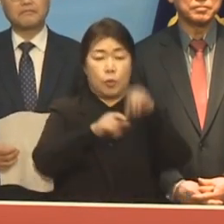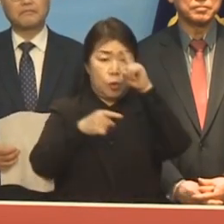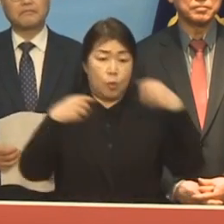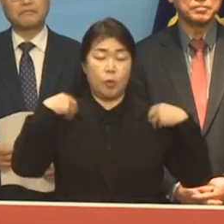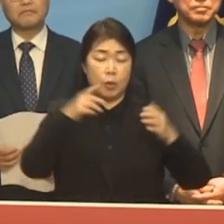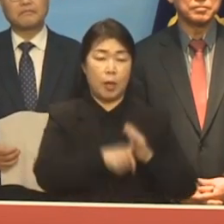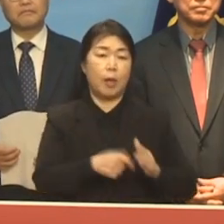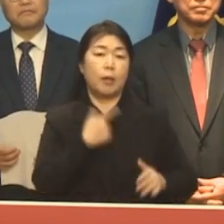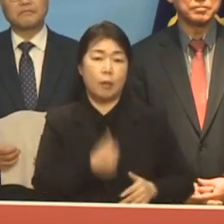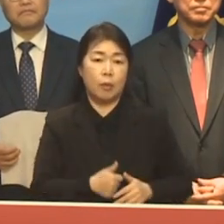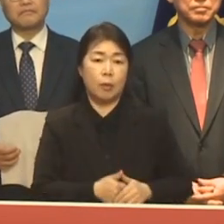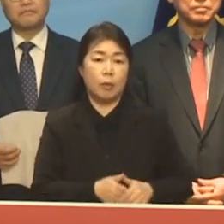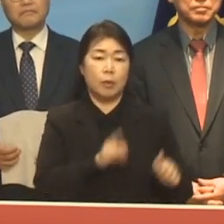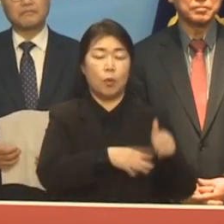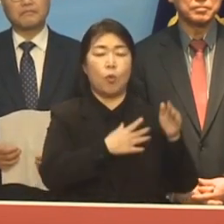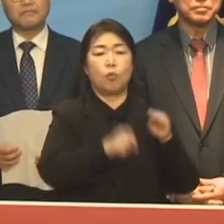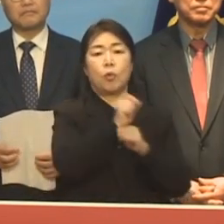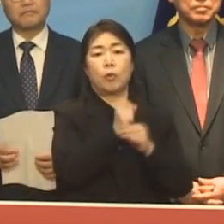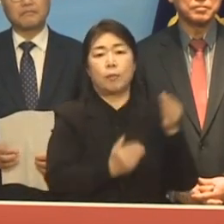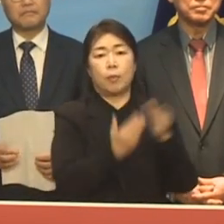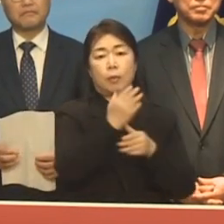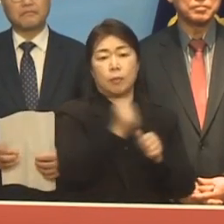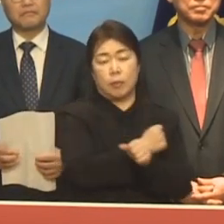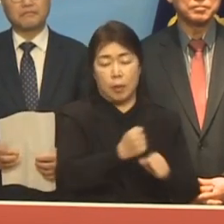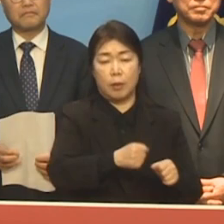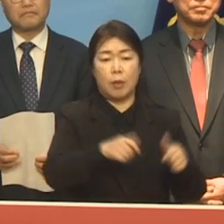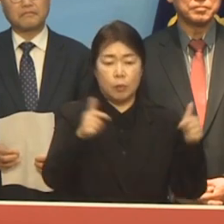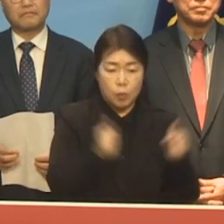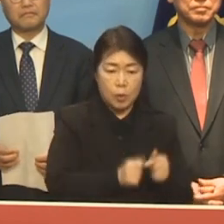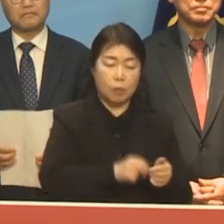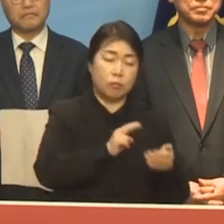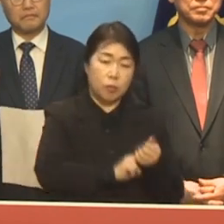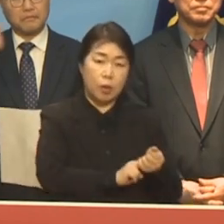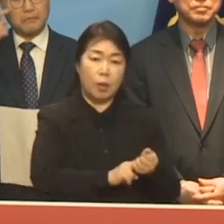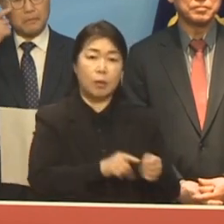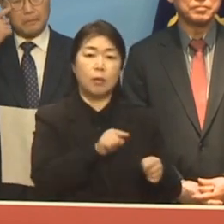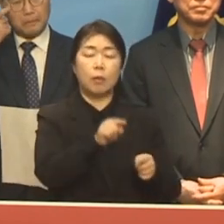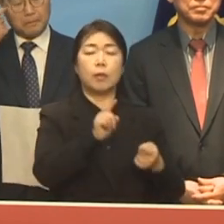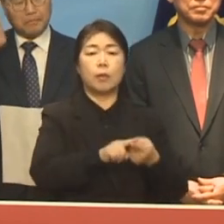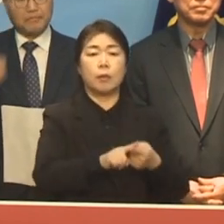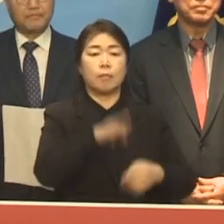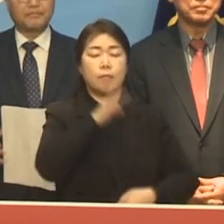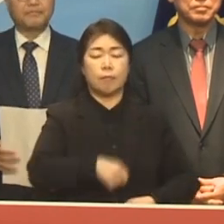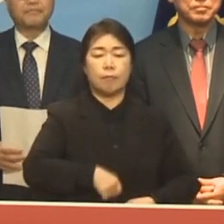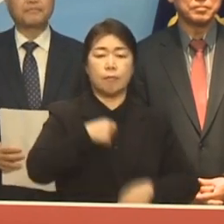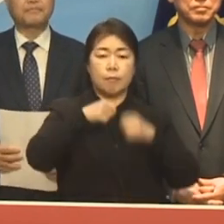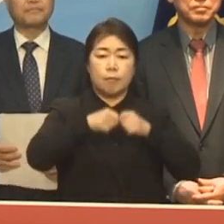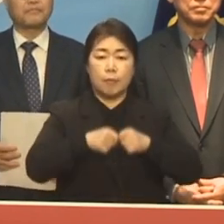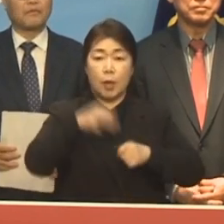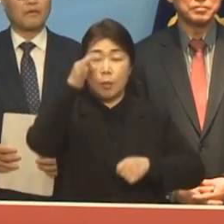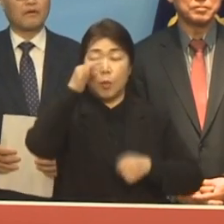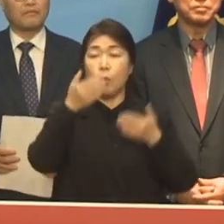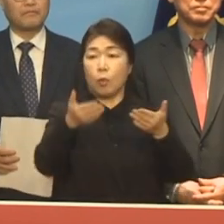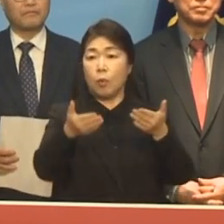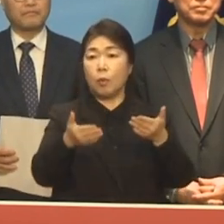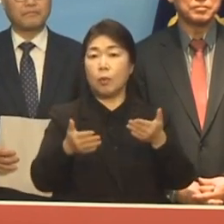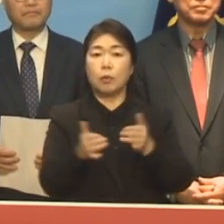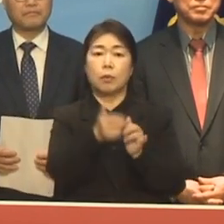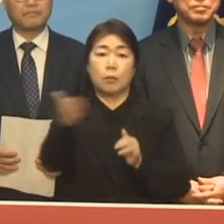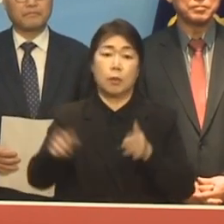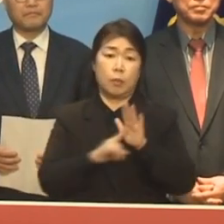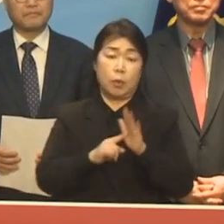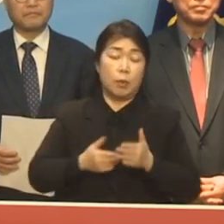자행된 새 공무원 피격 사건의 조직적인 은폐 및 조작의 진상을 명명백백하게 밝혀 국민들에게 소상히